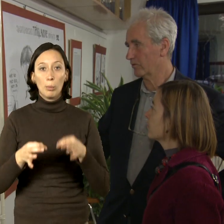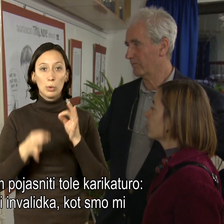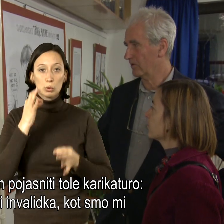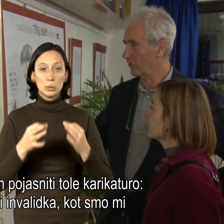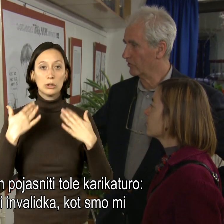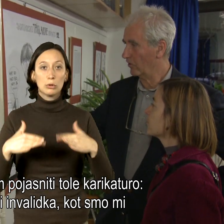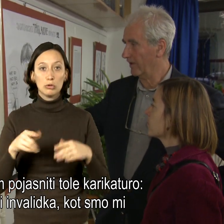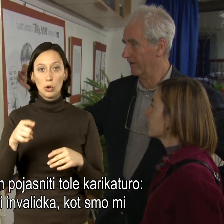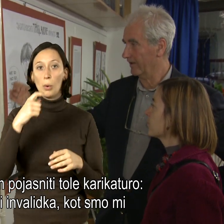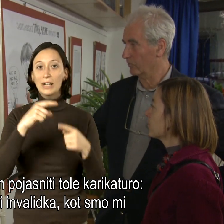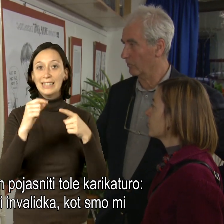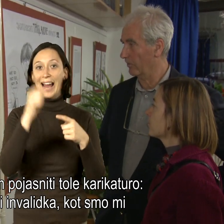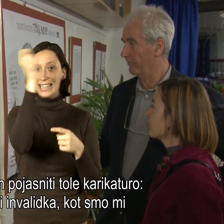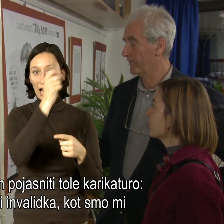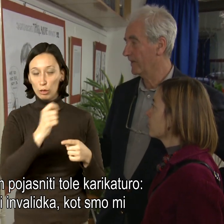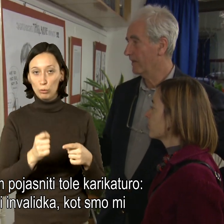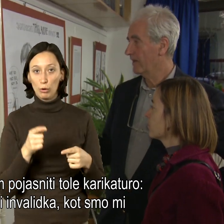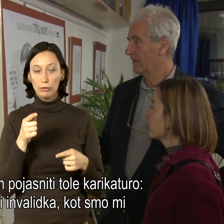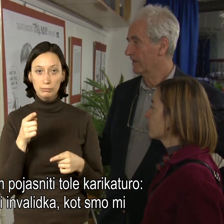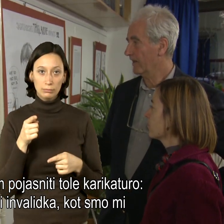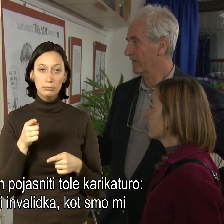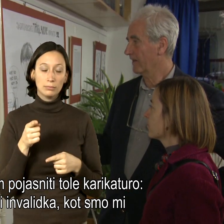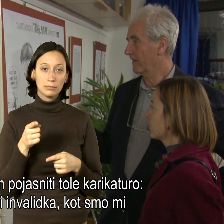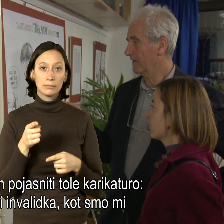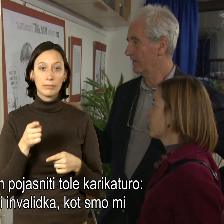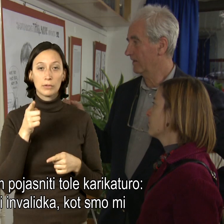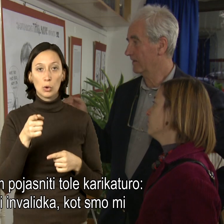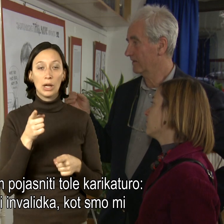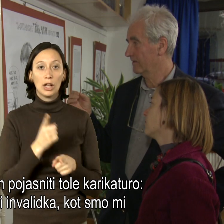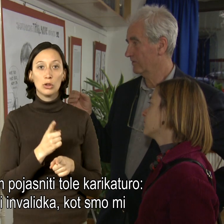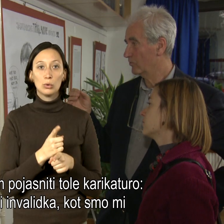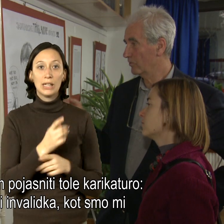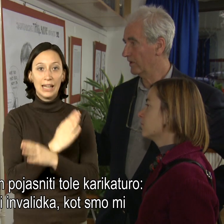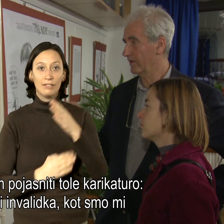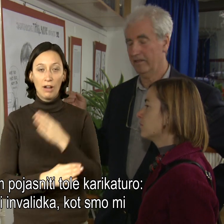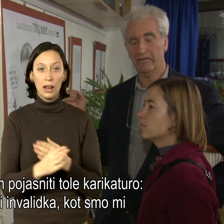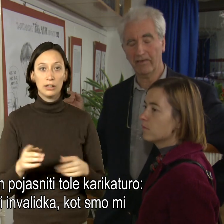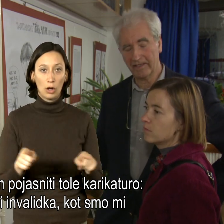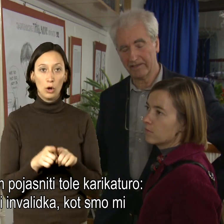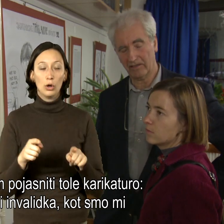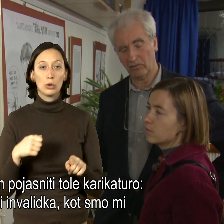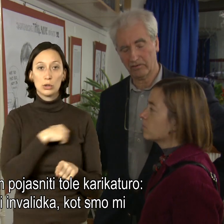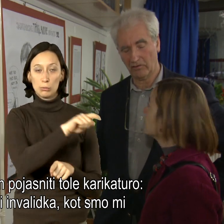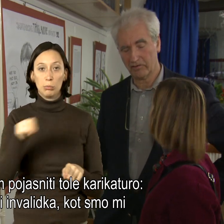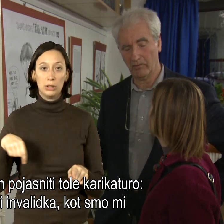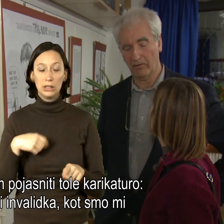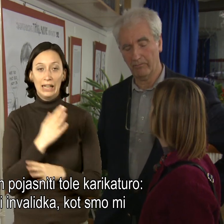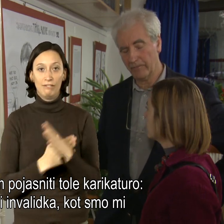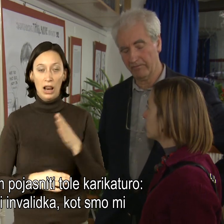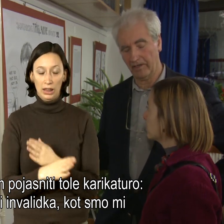Poskusim razložiti tole karikaturo, ki je tudi invalidka, kot smo mi